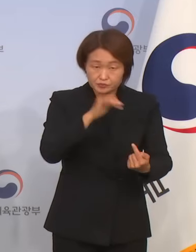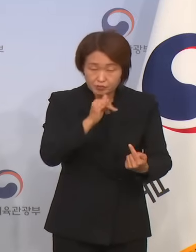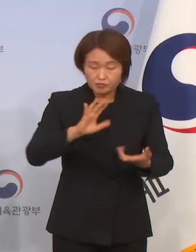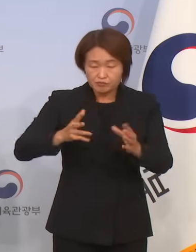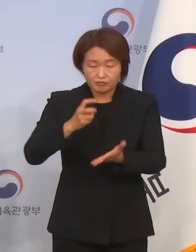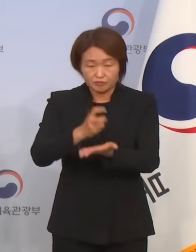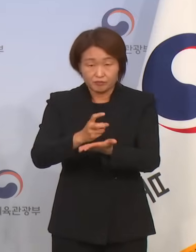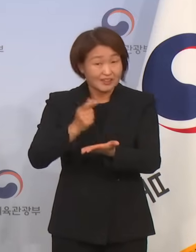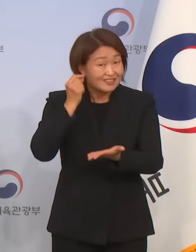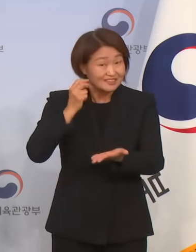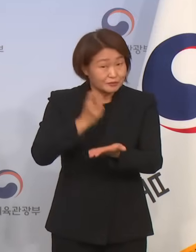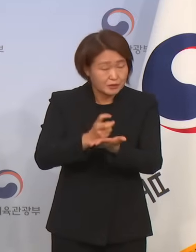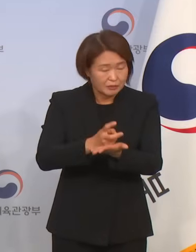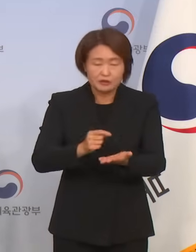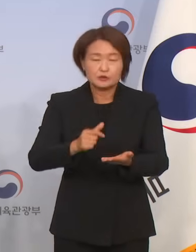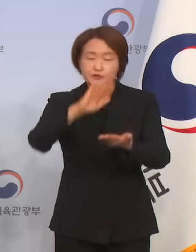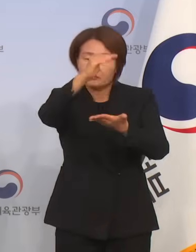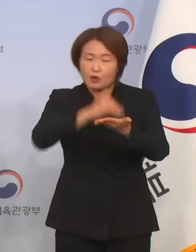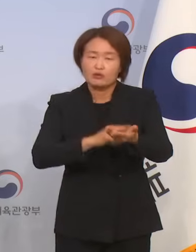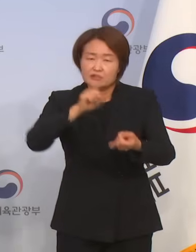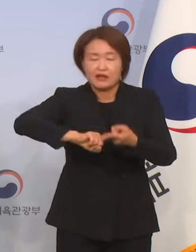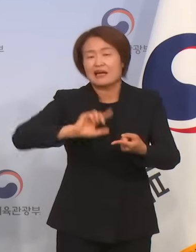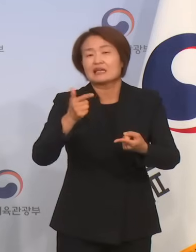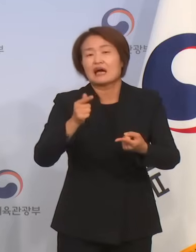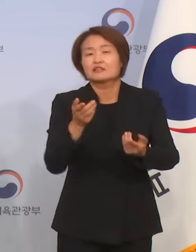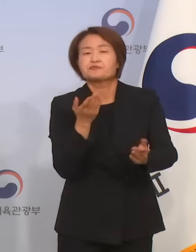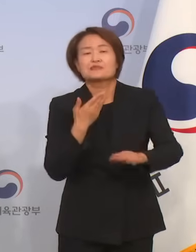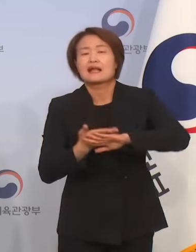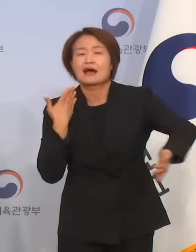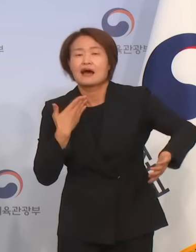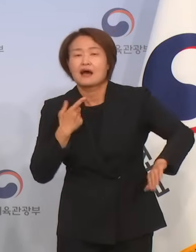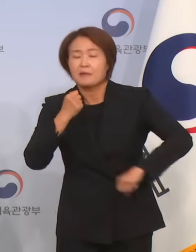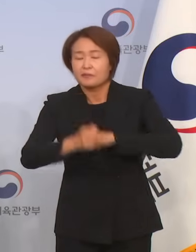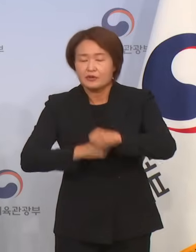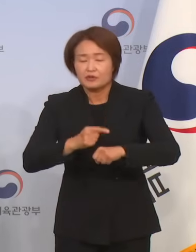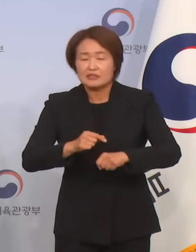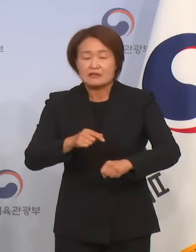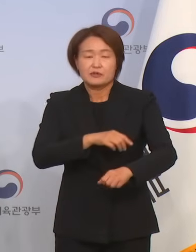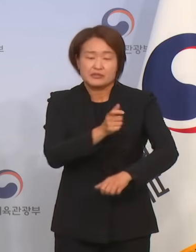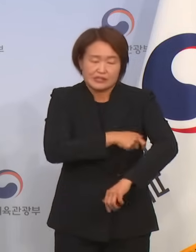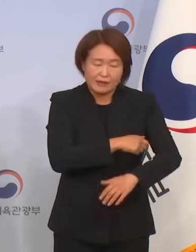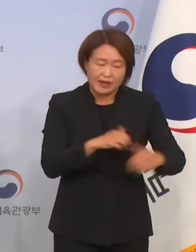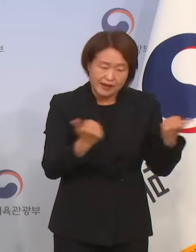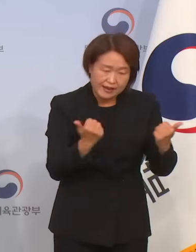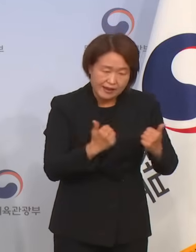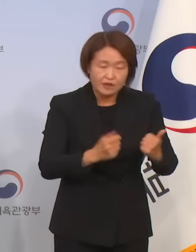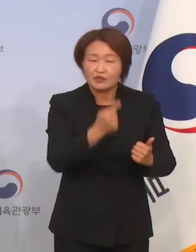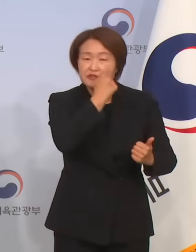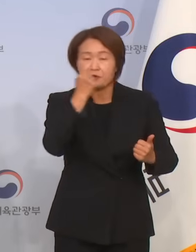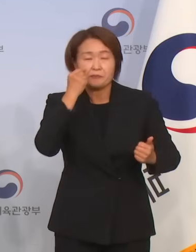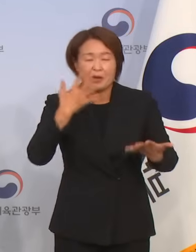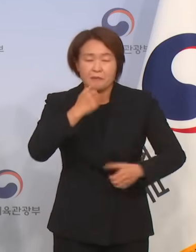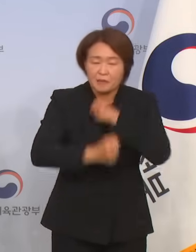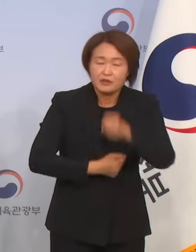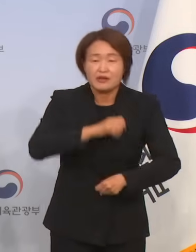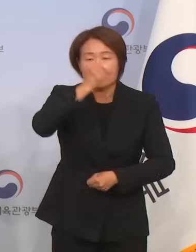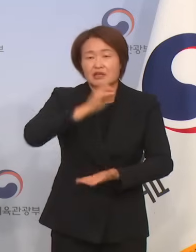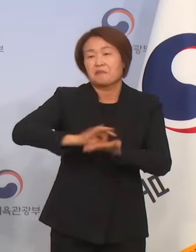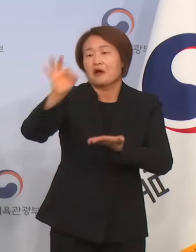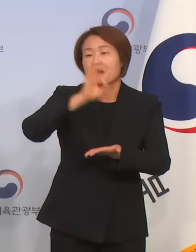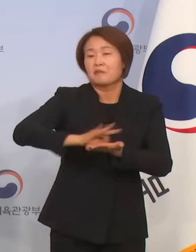다르게 일반 관리비 예산을 편성하지 않고 이사의 심의나 의결 등 근거 없이 예산을